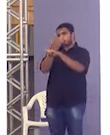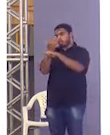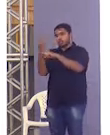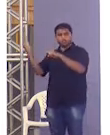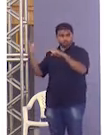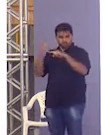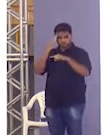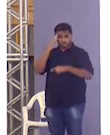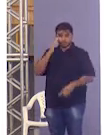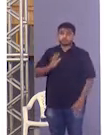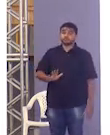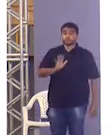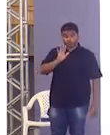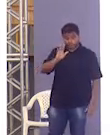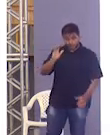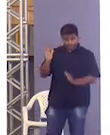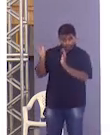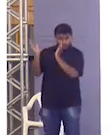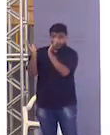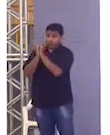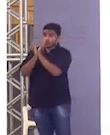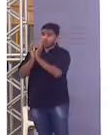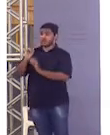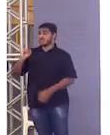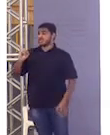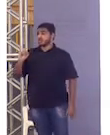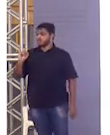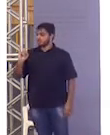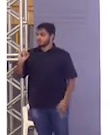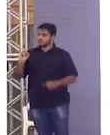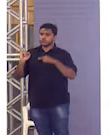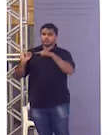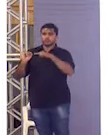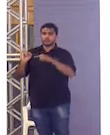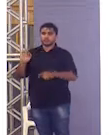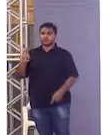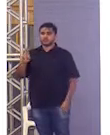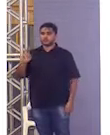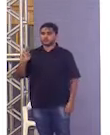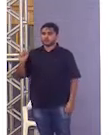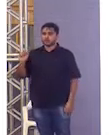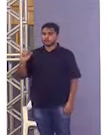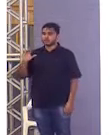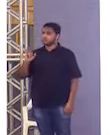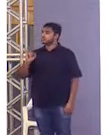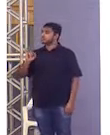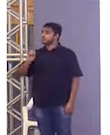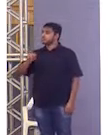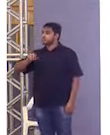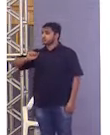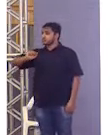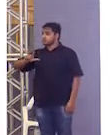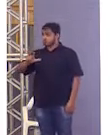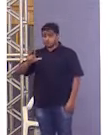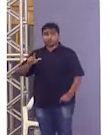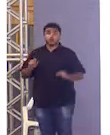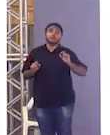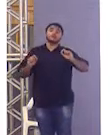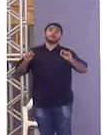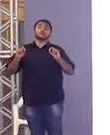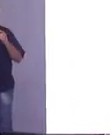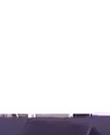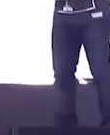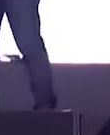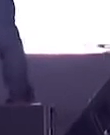conjunto chamado de conjunto dos números irracionais. O que são os números irracionais?